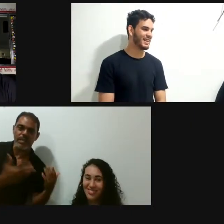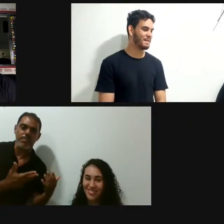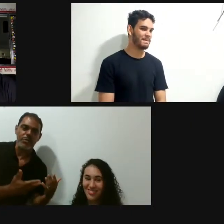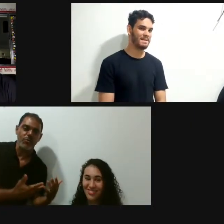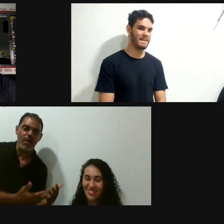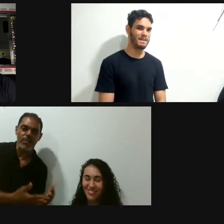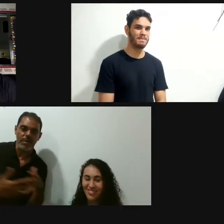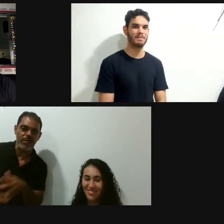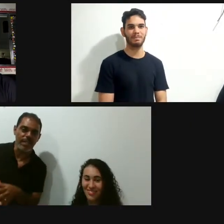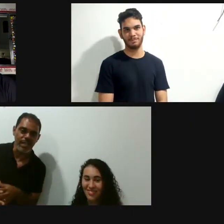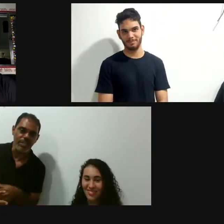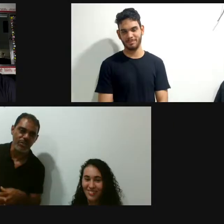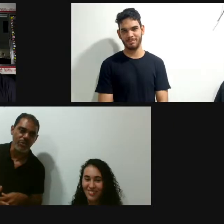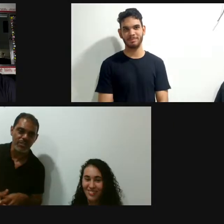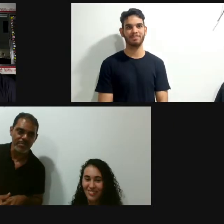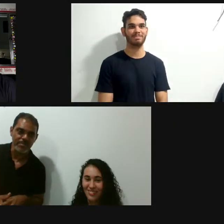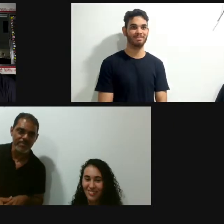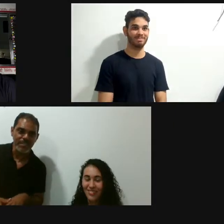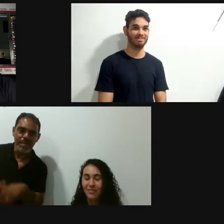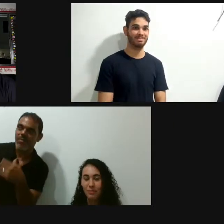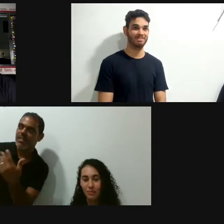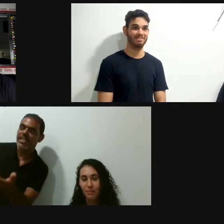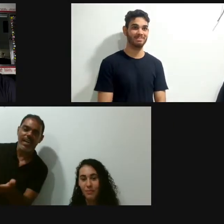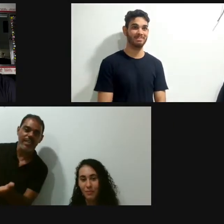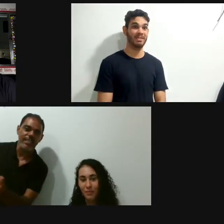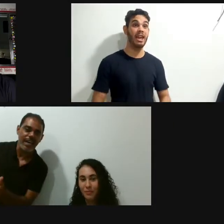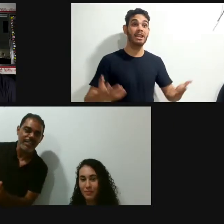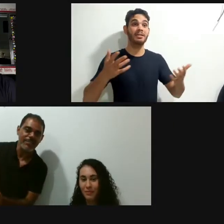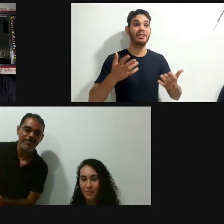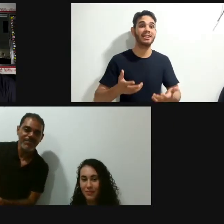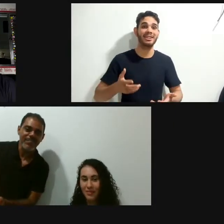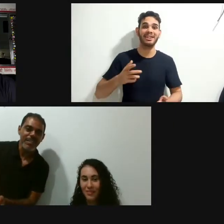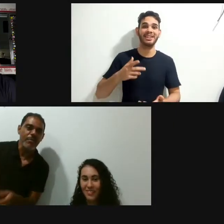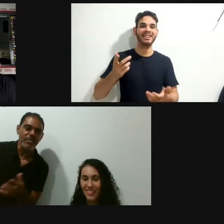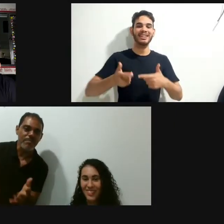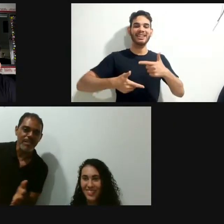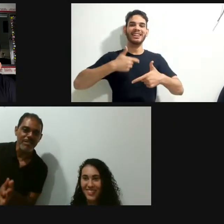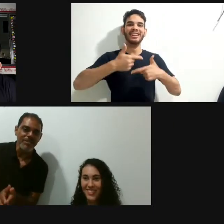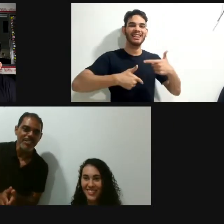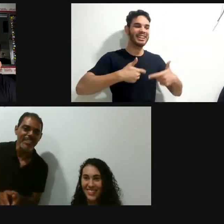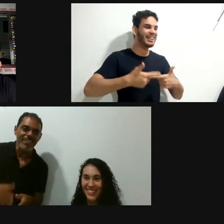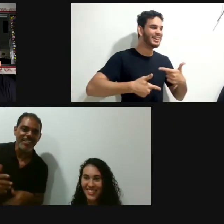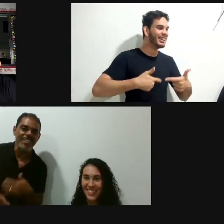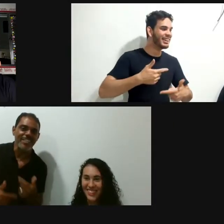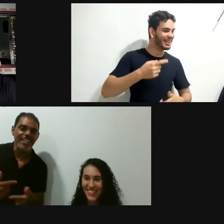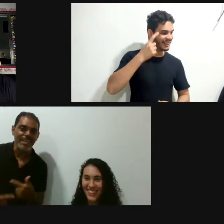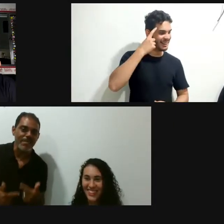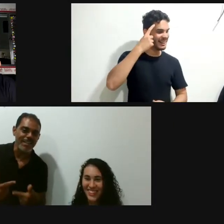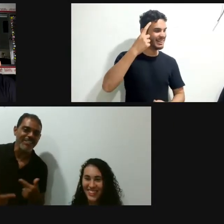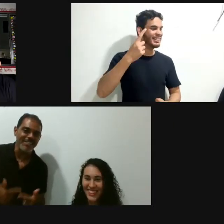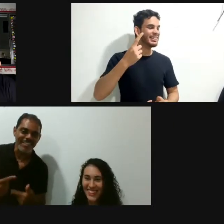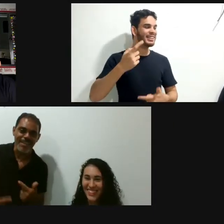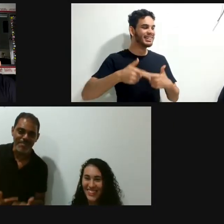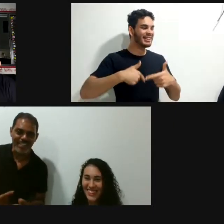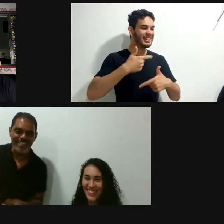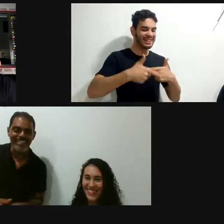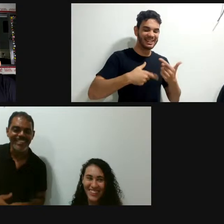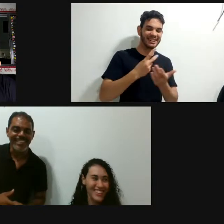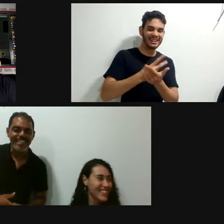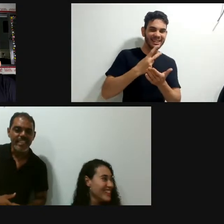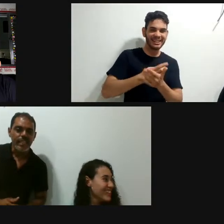vida pessoal e minha vida religiosa, minha vida de casado, meus amigos. Então, assim, a gente está trabalhando